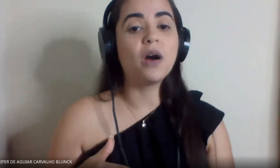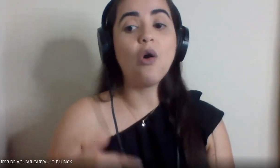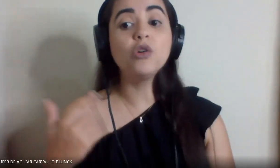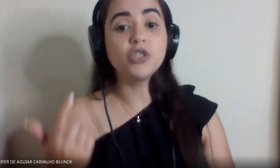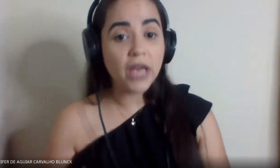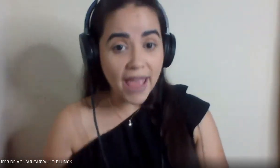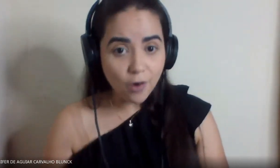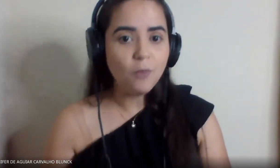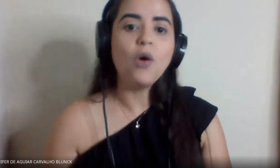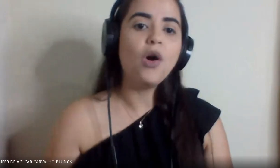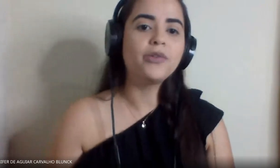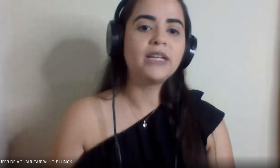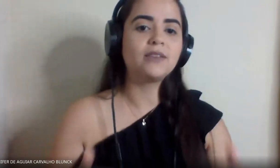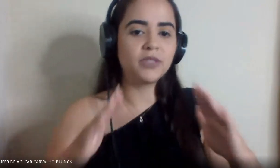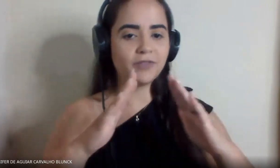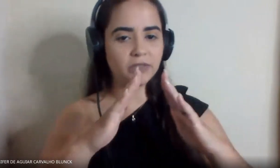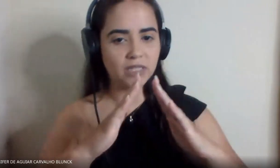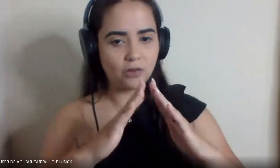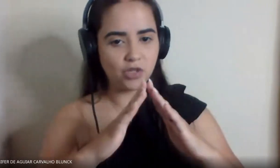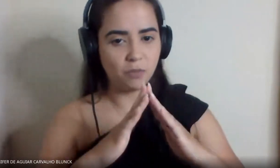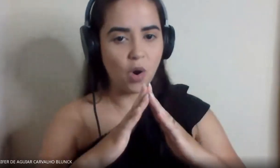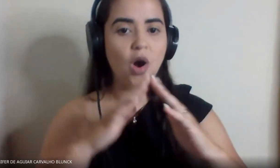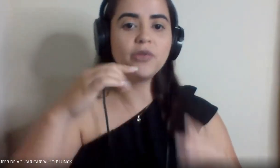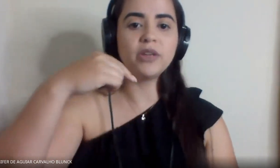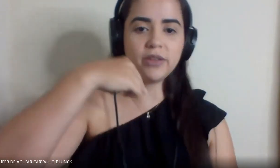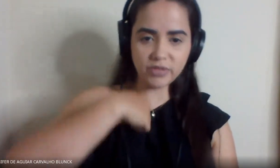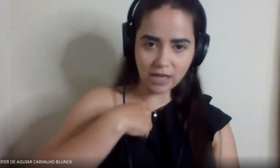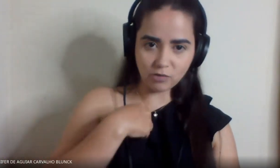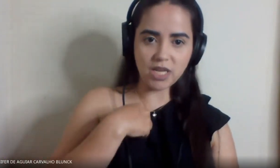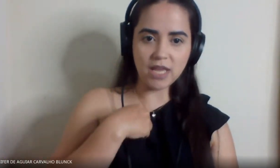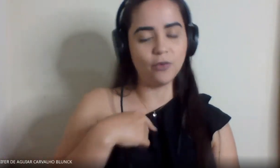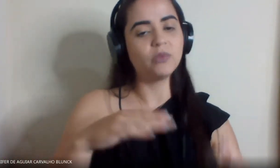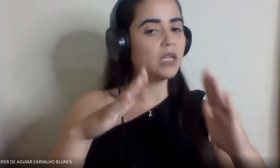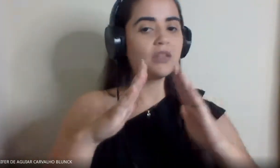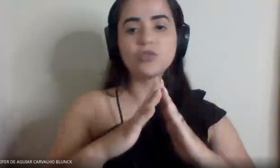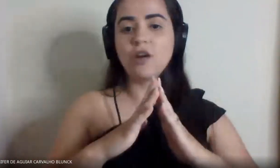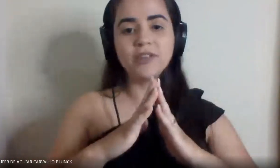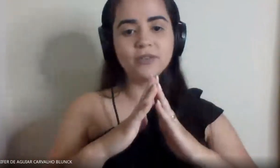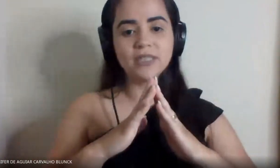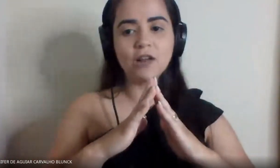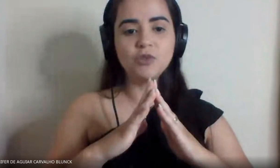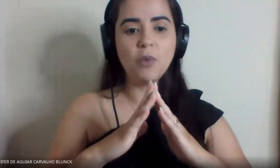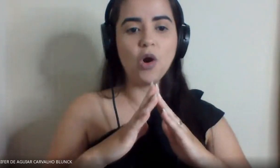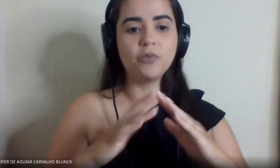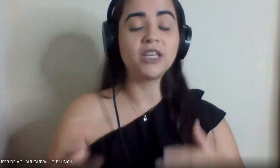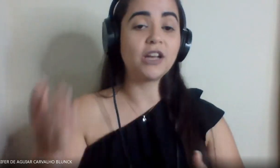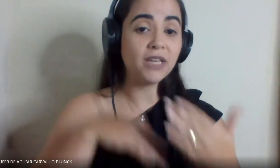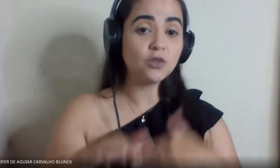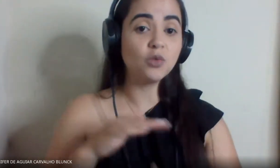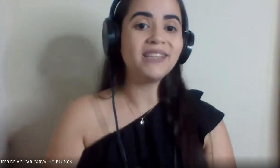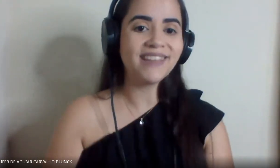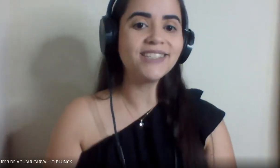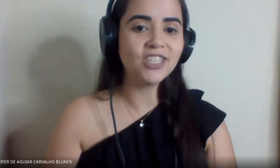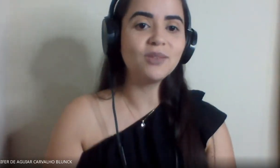ou onde eu moro, né? Você não precisa fazer o sinal de moro e o sinal de eu. Só fazer o sinal de moro, porque já